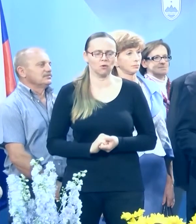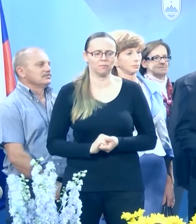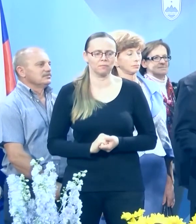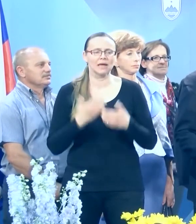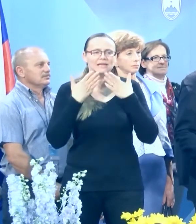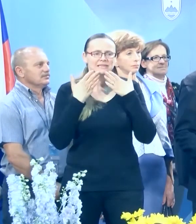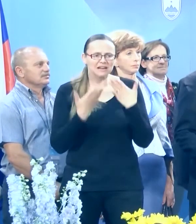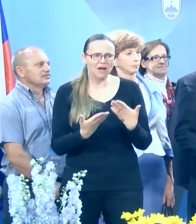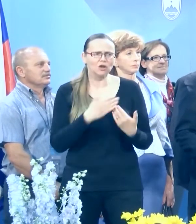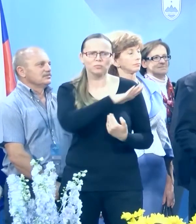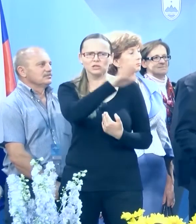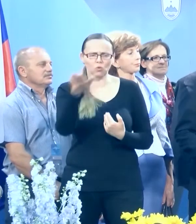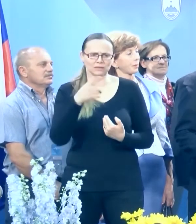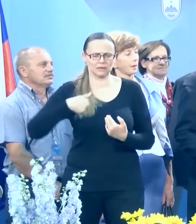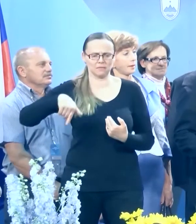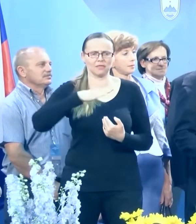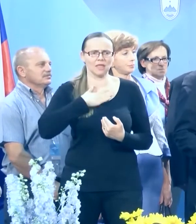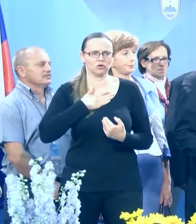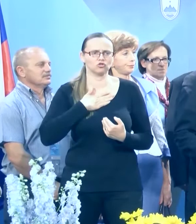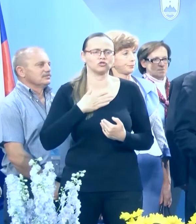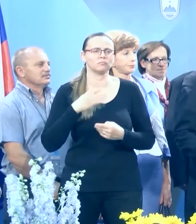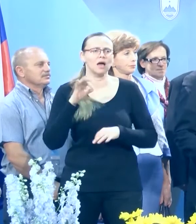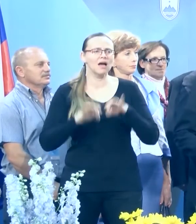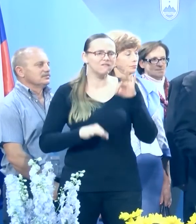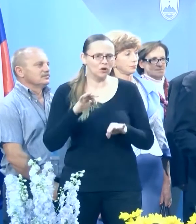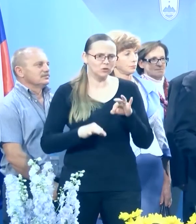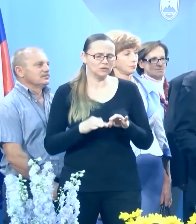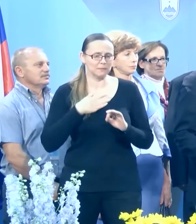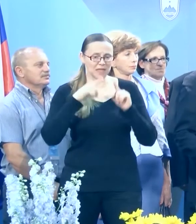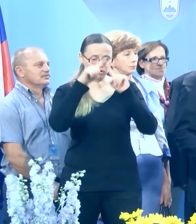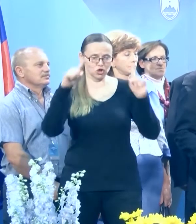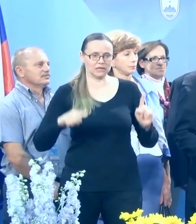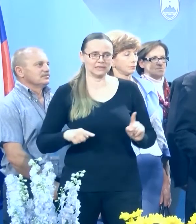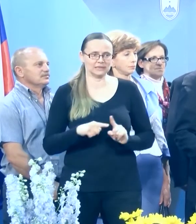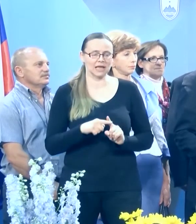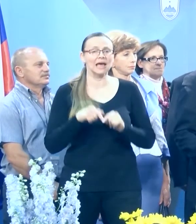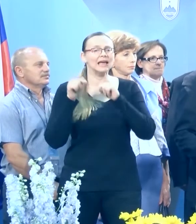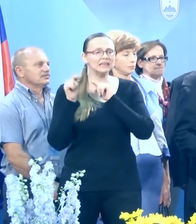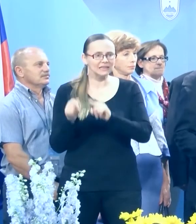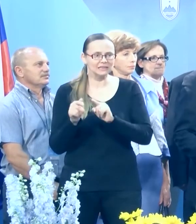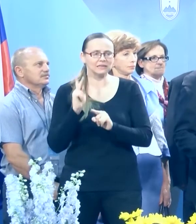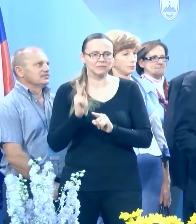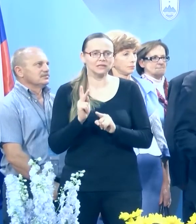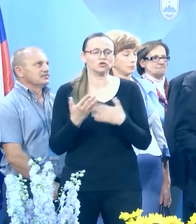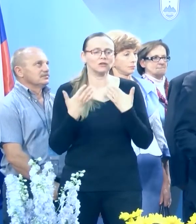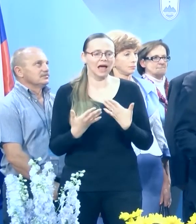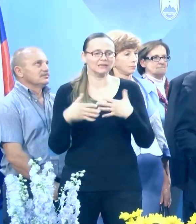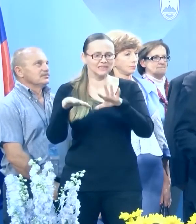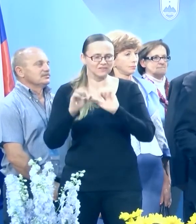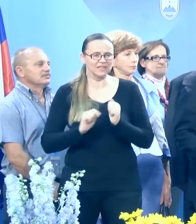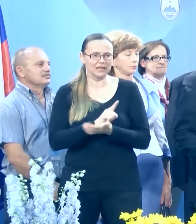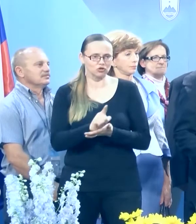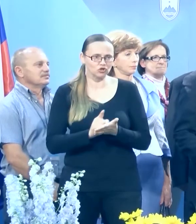Zahvalil bi se vsem našim volivcem, volivcem naše liste, tistim, ki so si danes vzeli